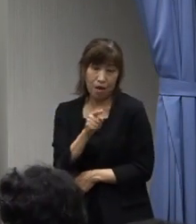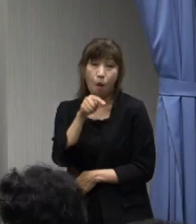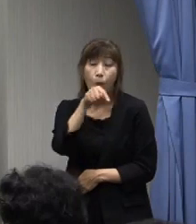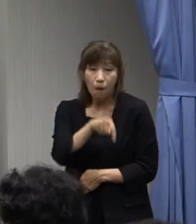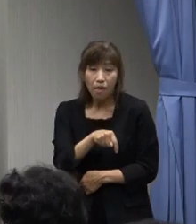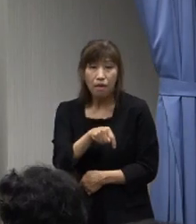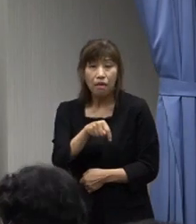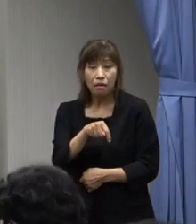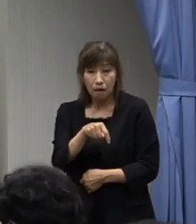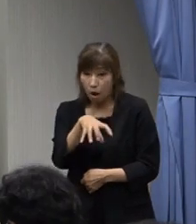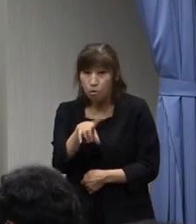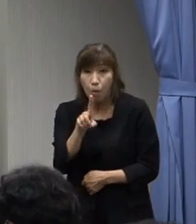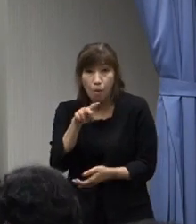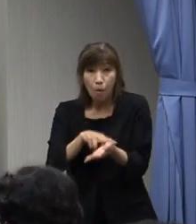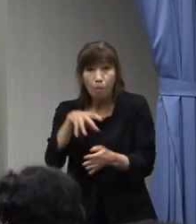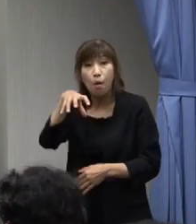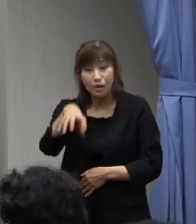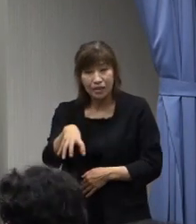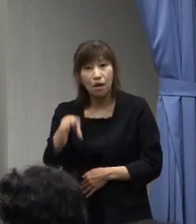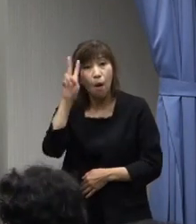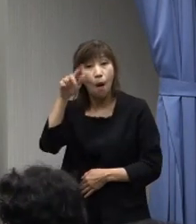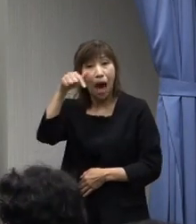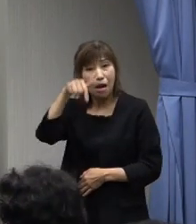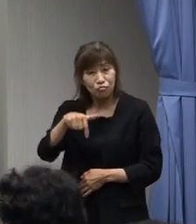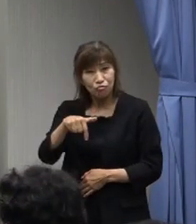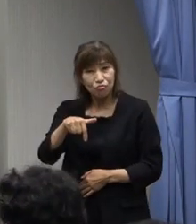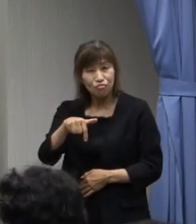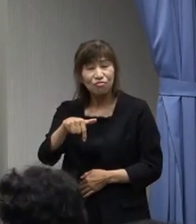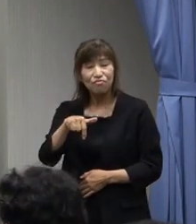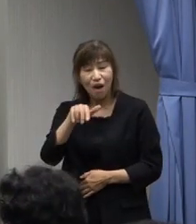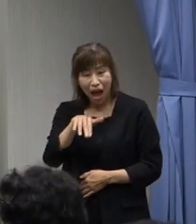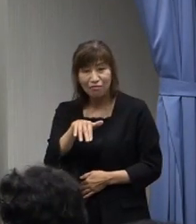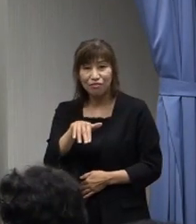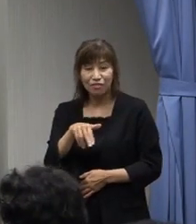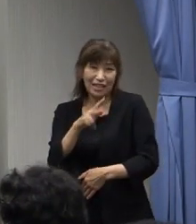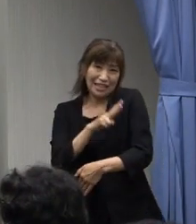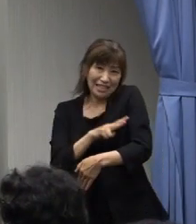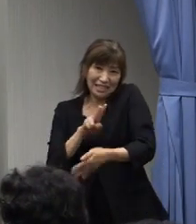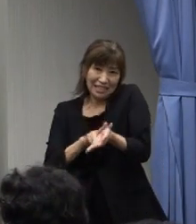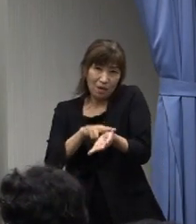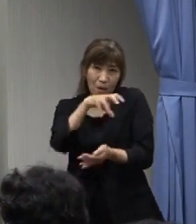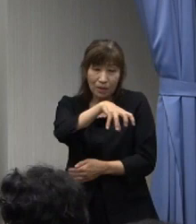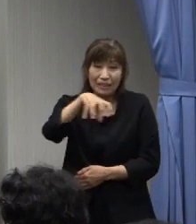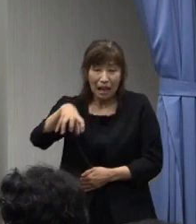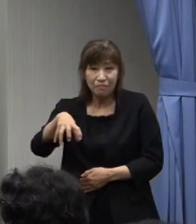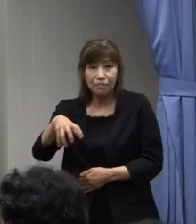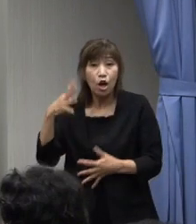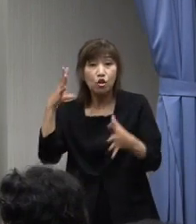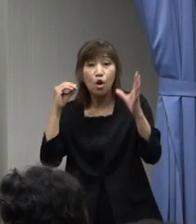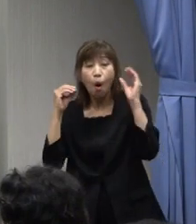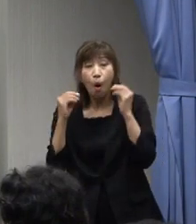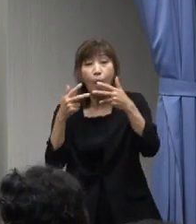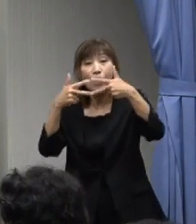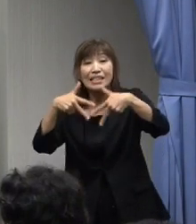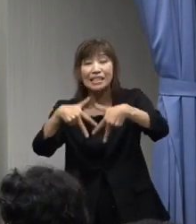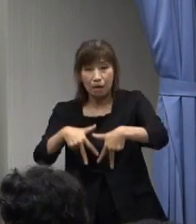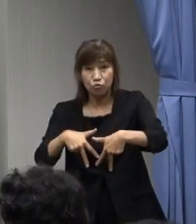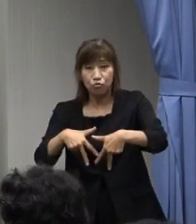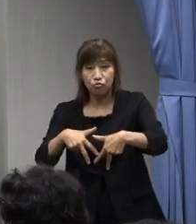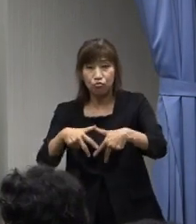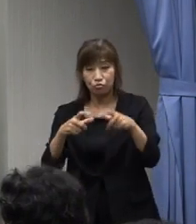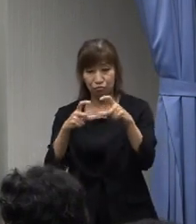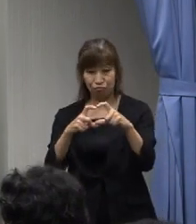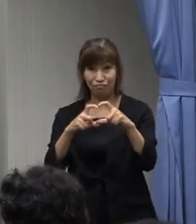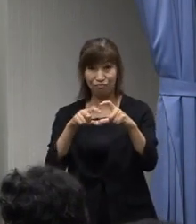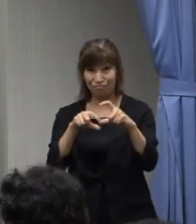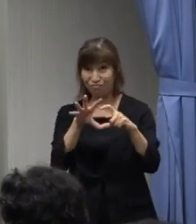につきましては、大阪府医療機関情報システムの、ここに QR コードありますけど、ここからこ